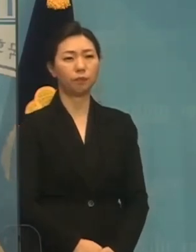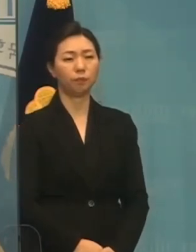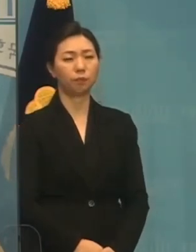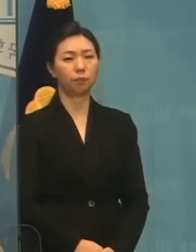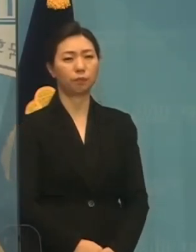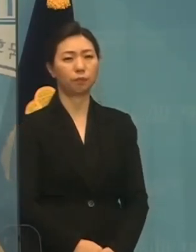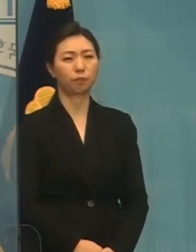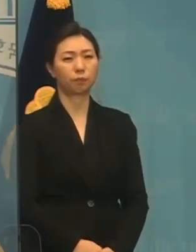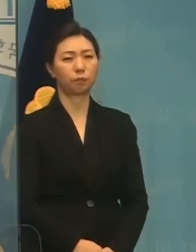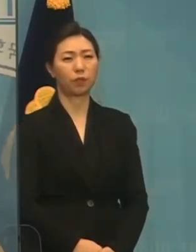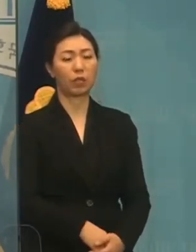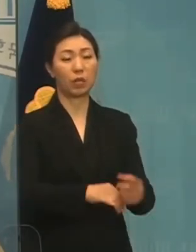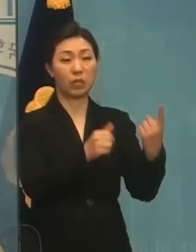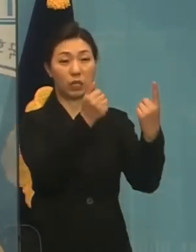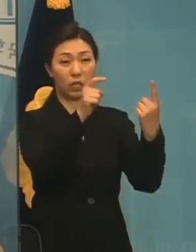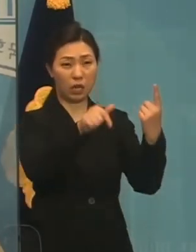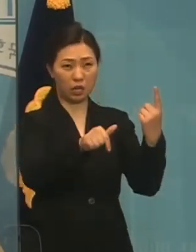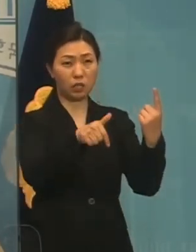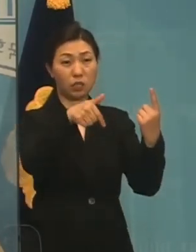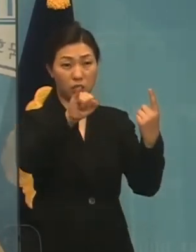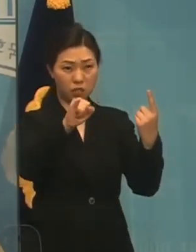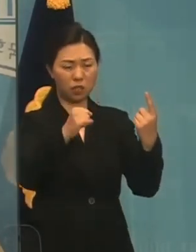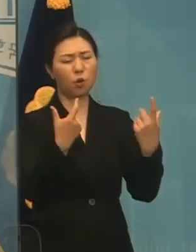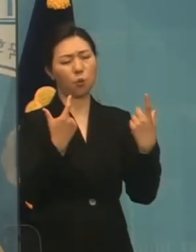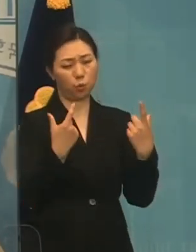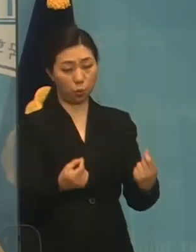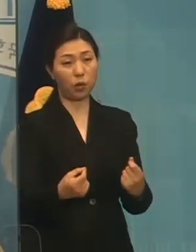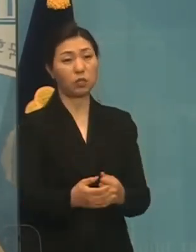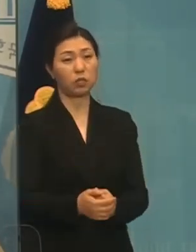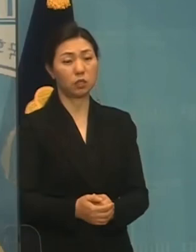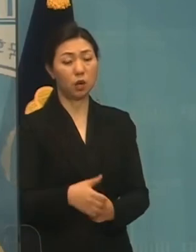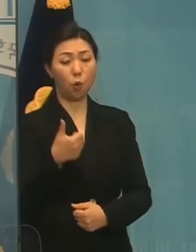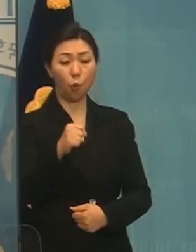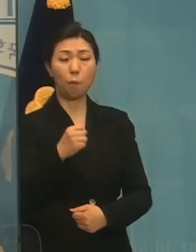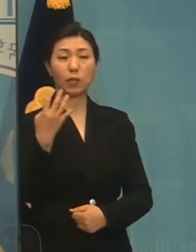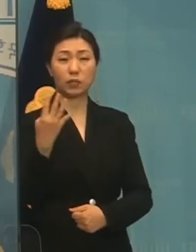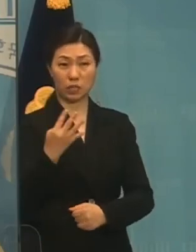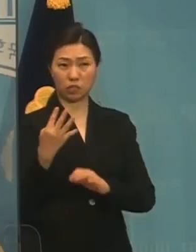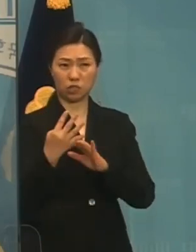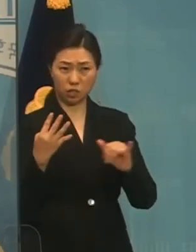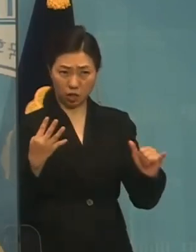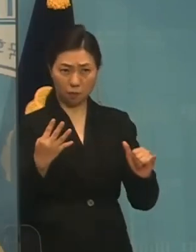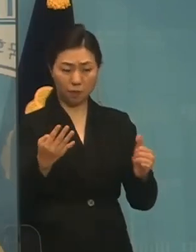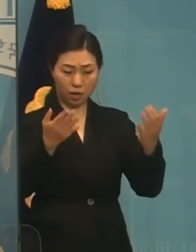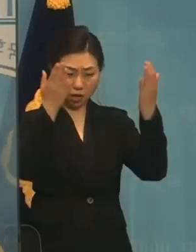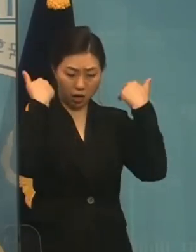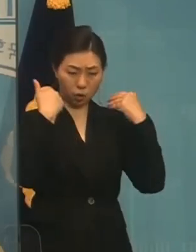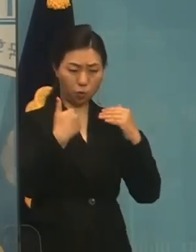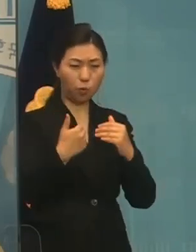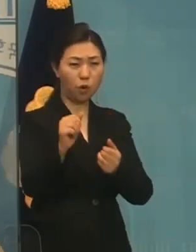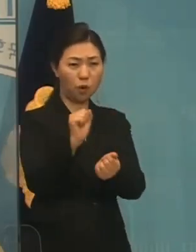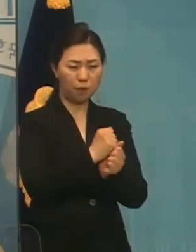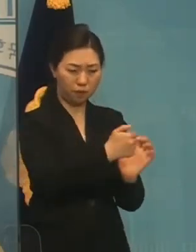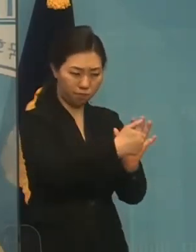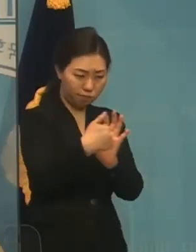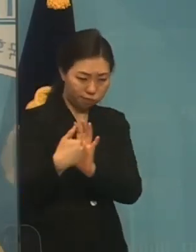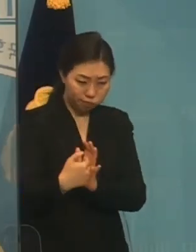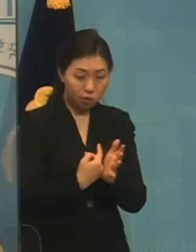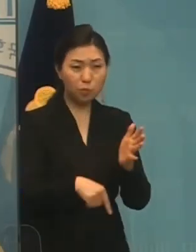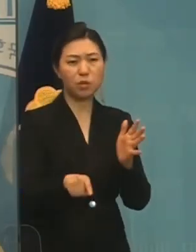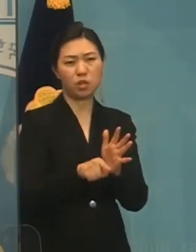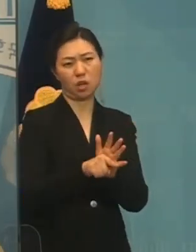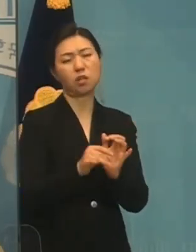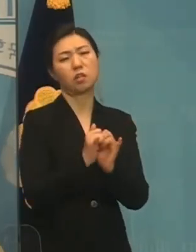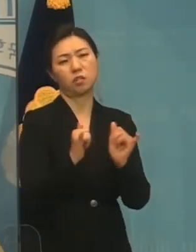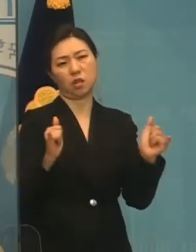적어도 1학기와 같은 5만 4천 명 수준의 학교 방역 인력 예산이